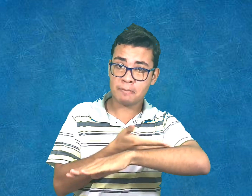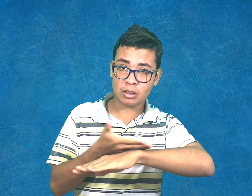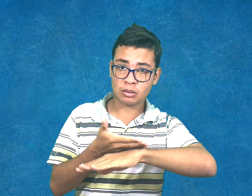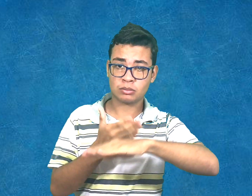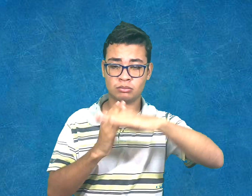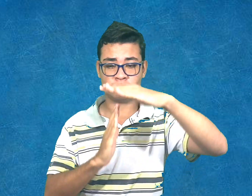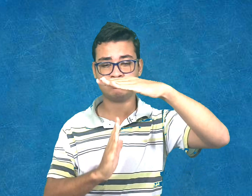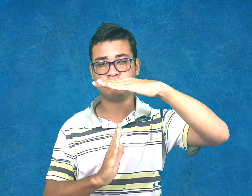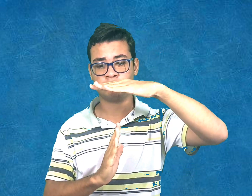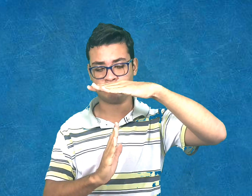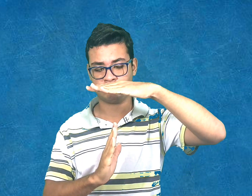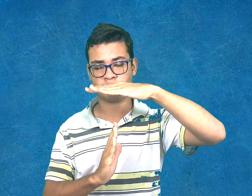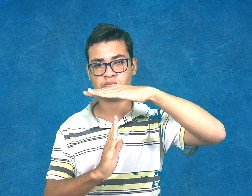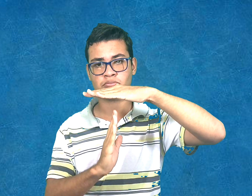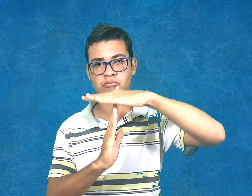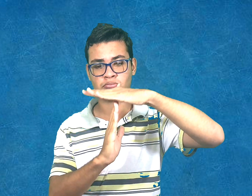toque duplo.